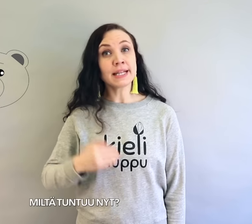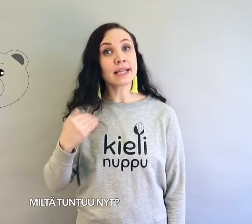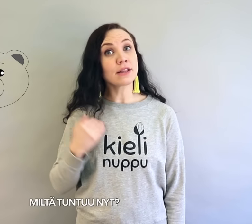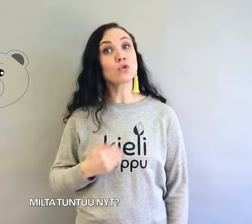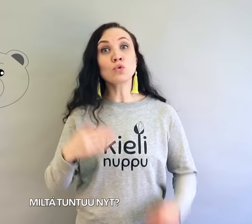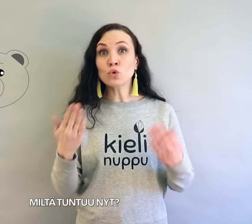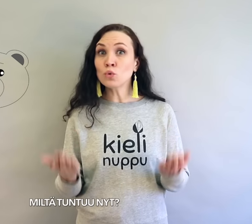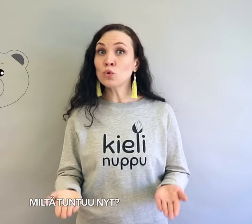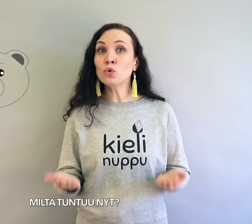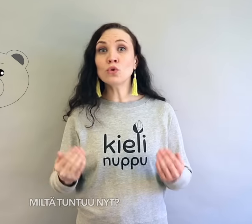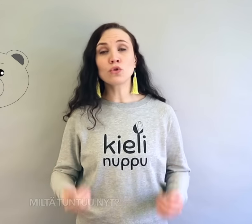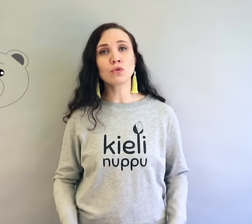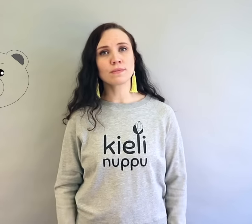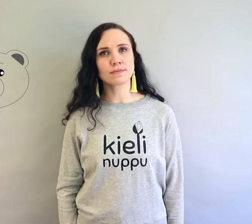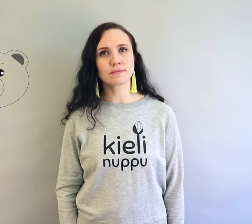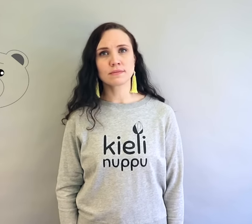Miltä tuntuu nyt?